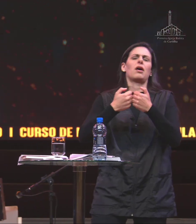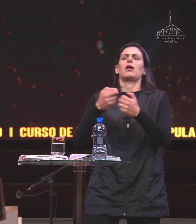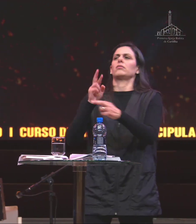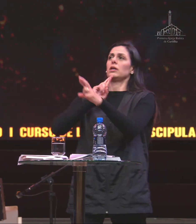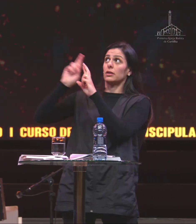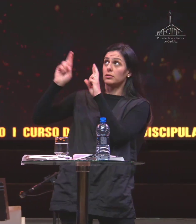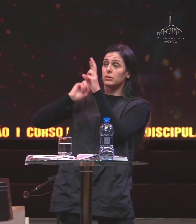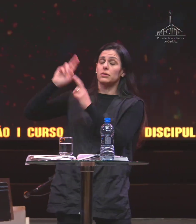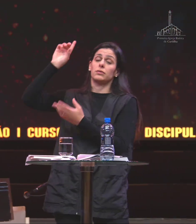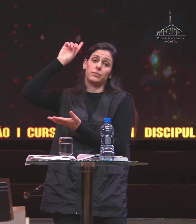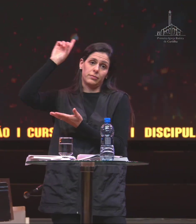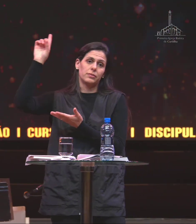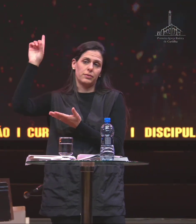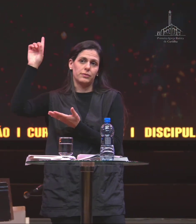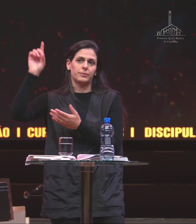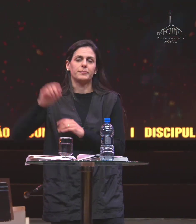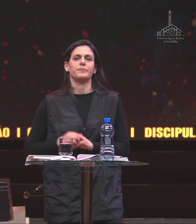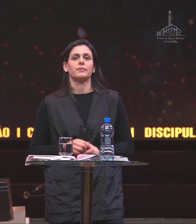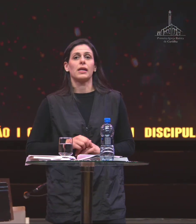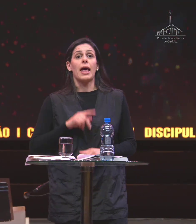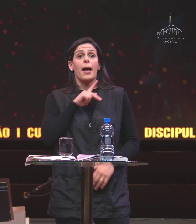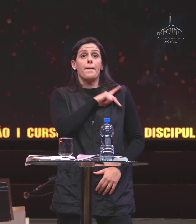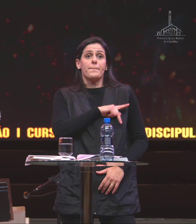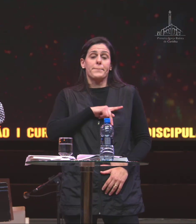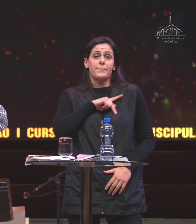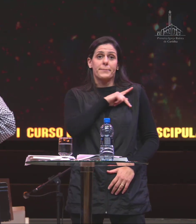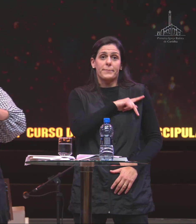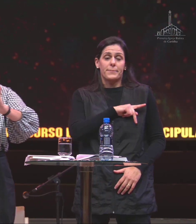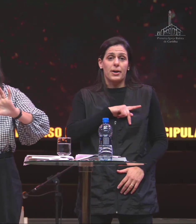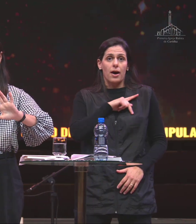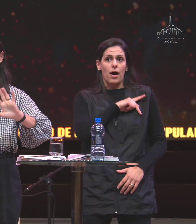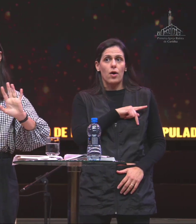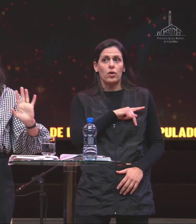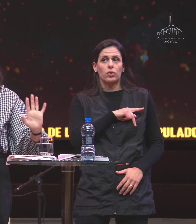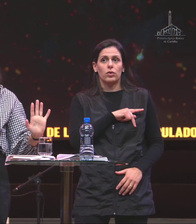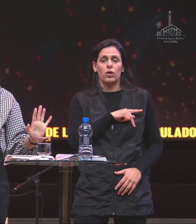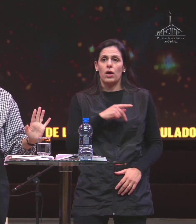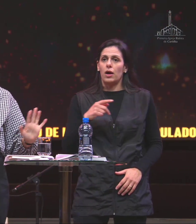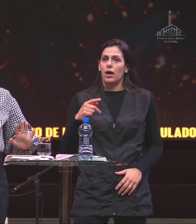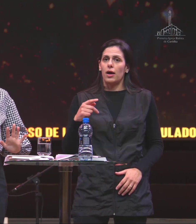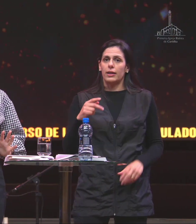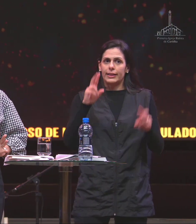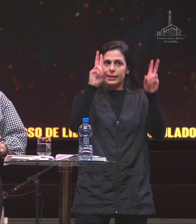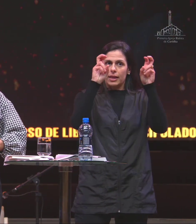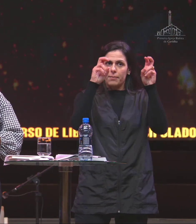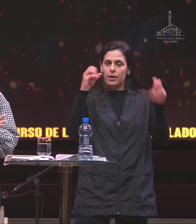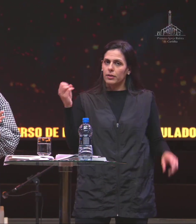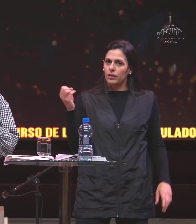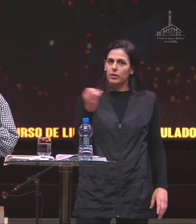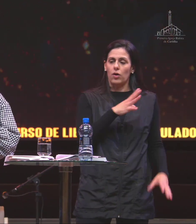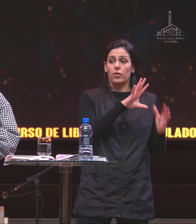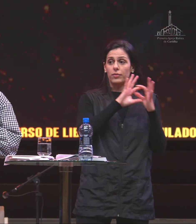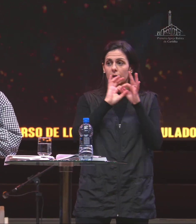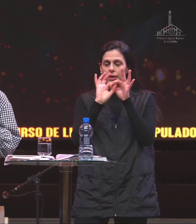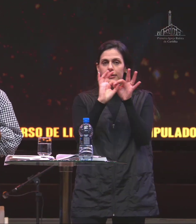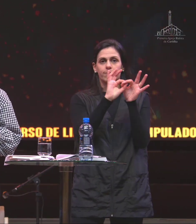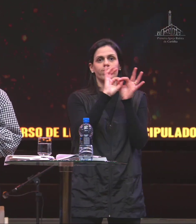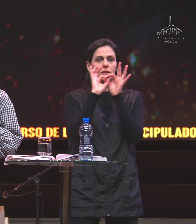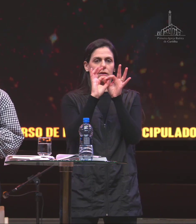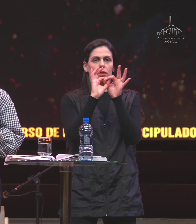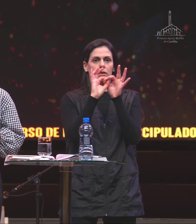19, você entende que Paulo estava pregando sobre a nova aliança. Ele diz que ele é ministro da